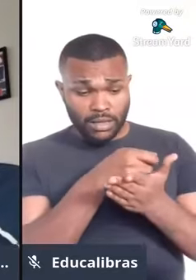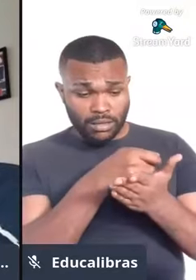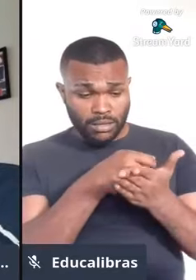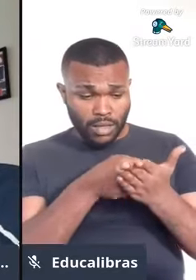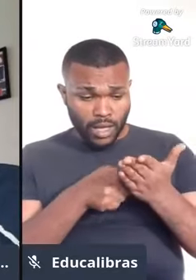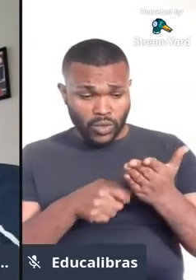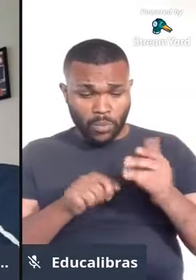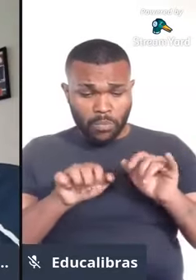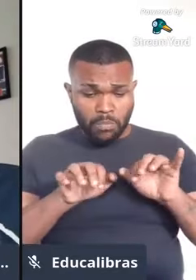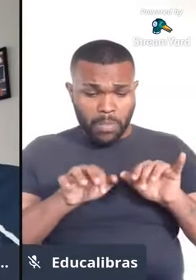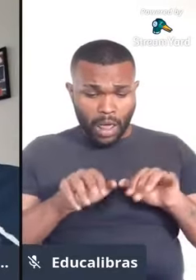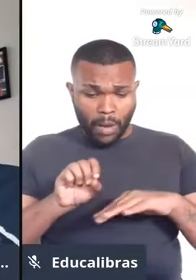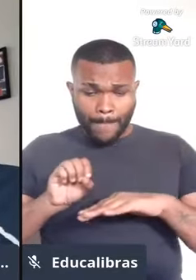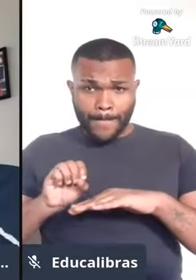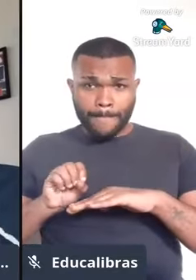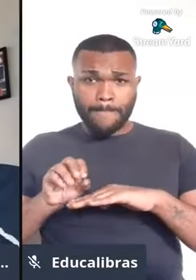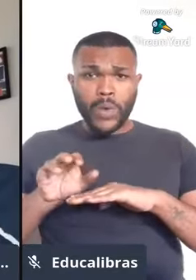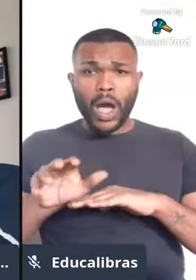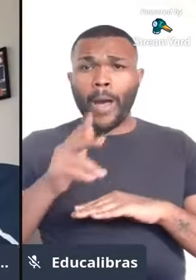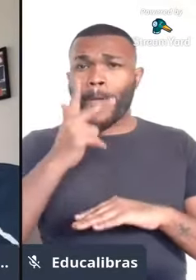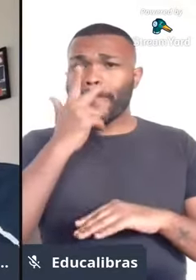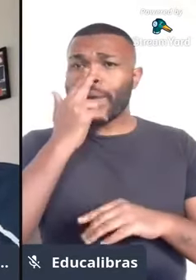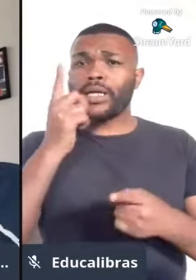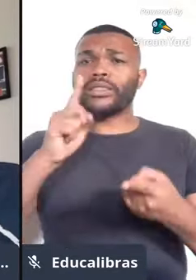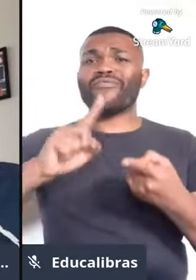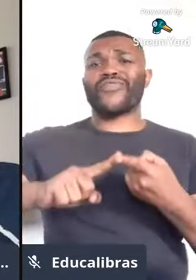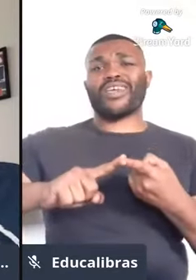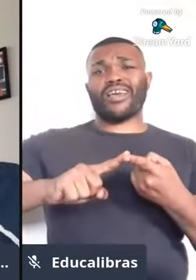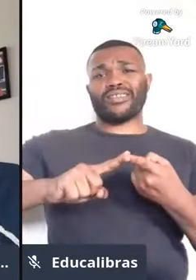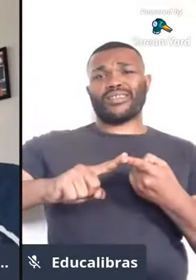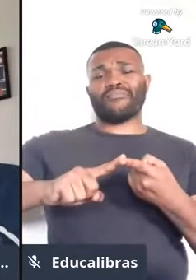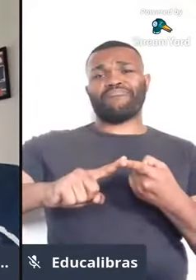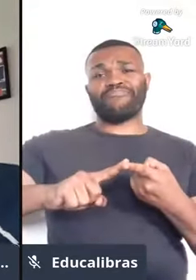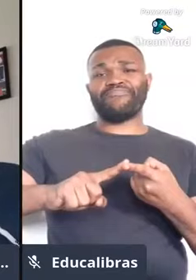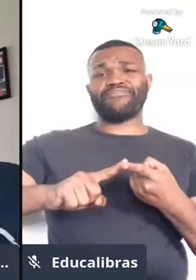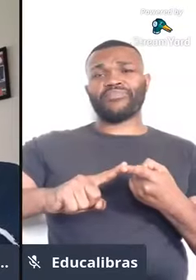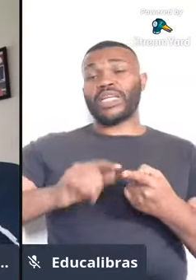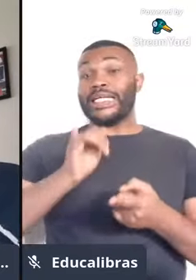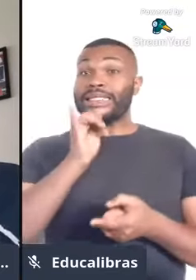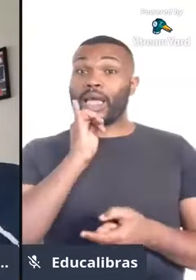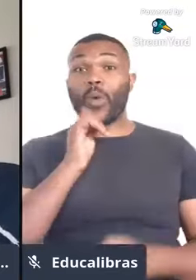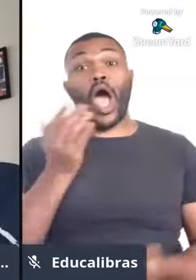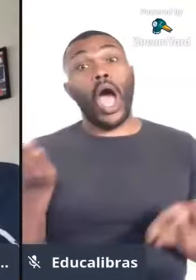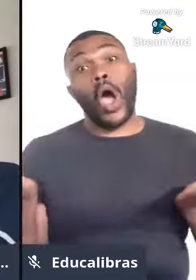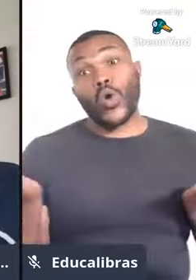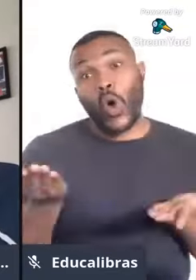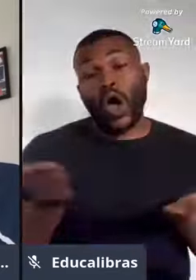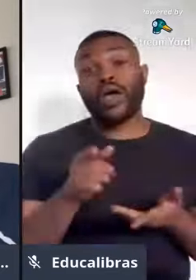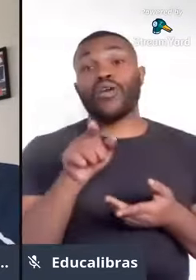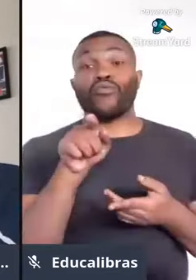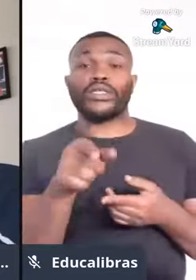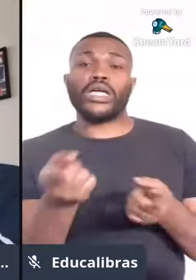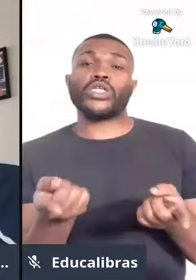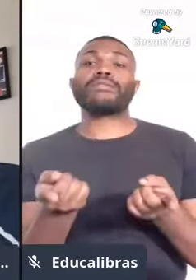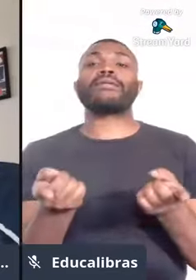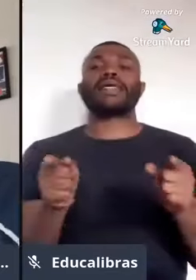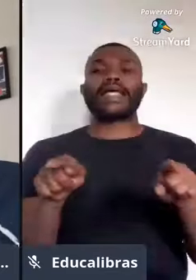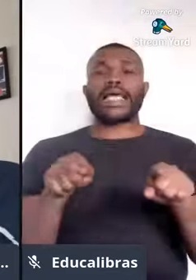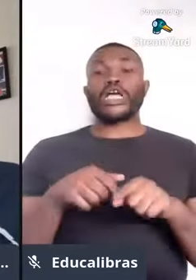soar um tanto vingativo, sabe? Assim, olha, veja, agora que vocês estão aí passando o